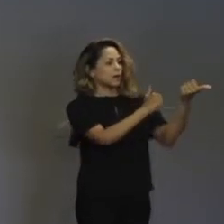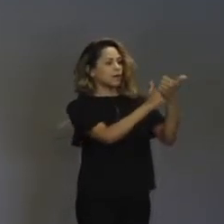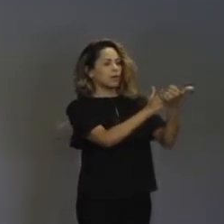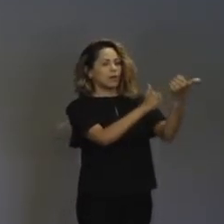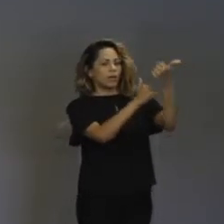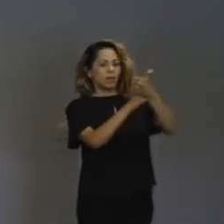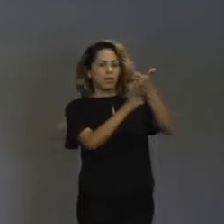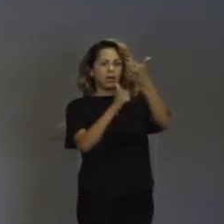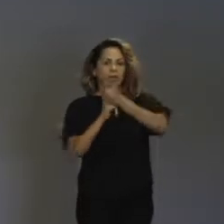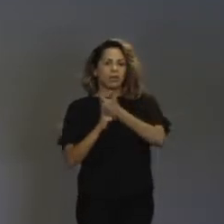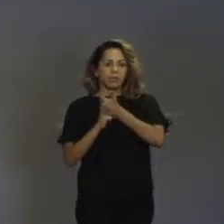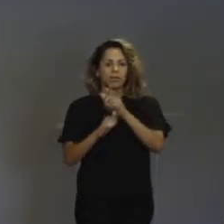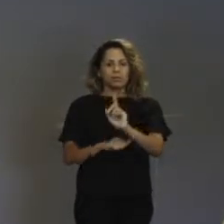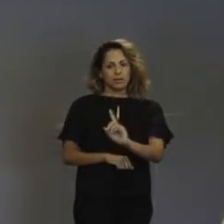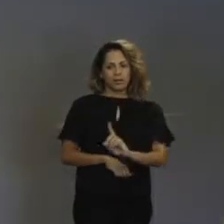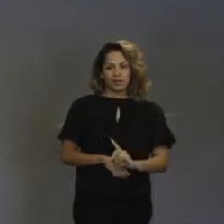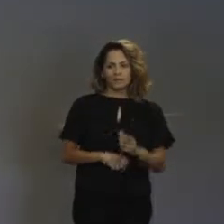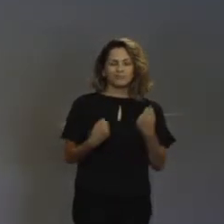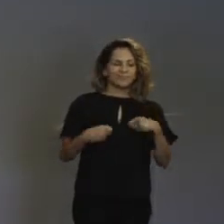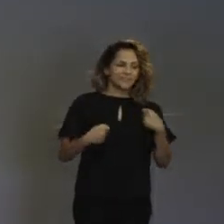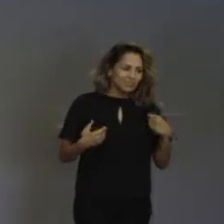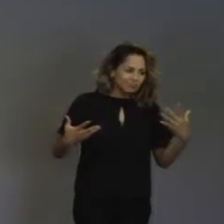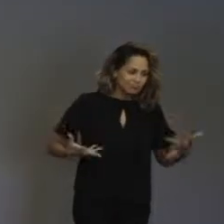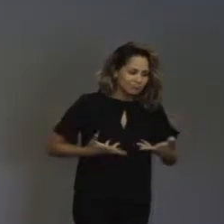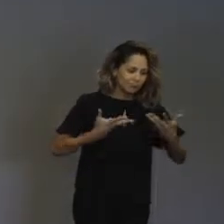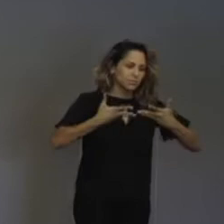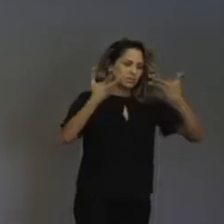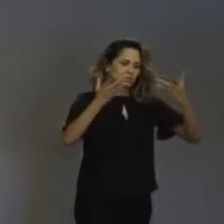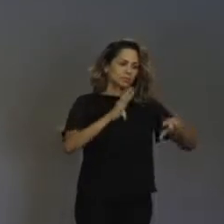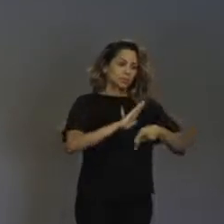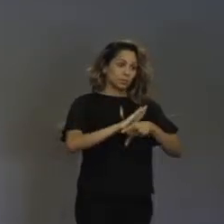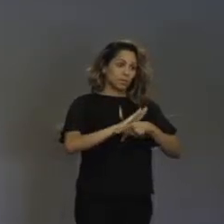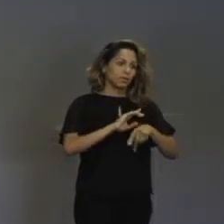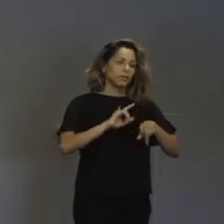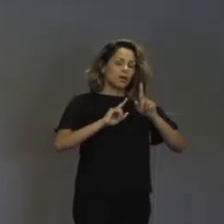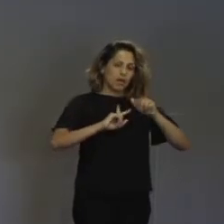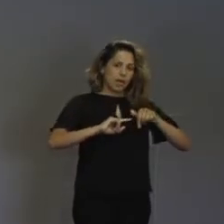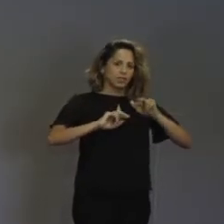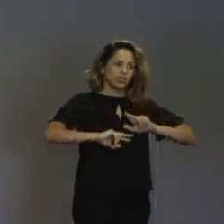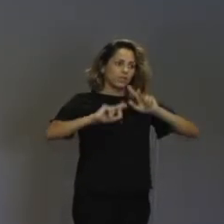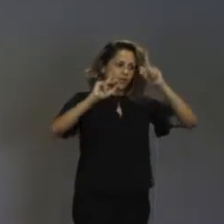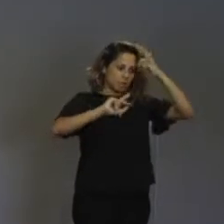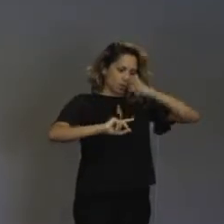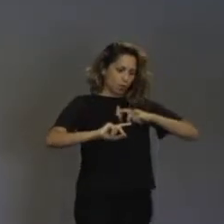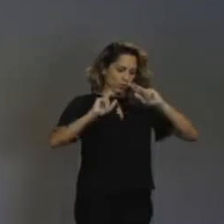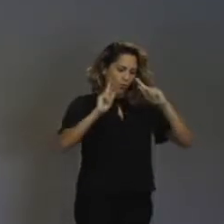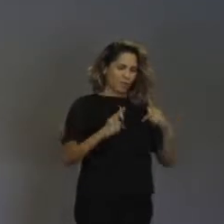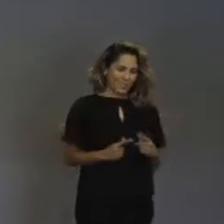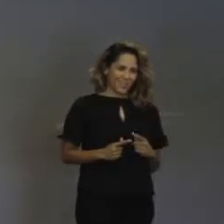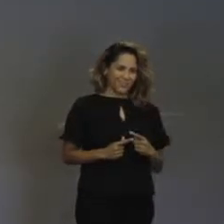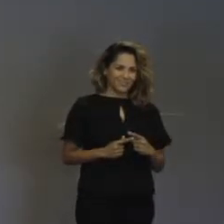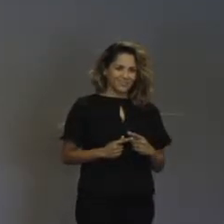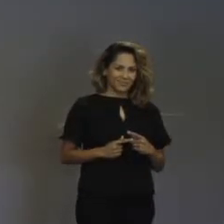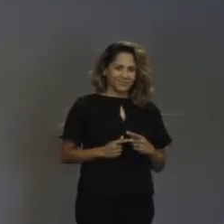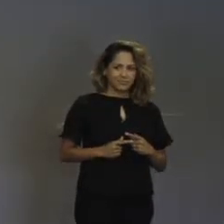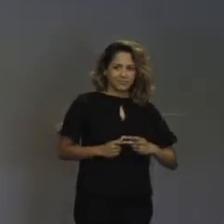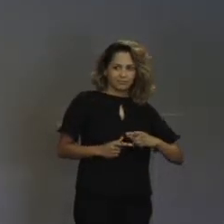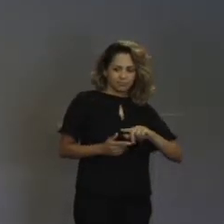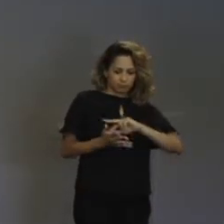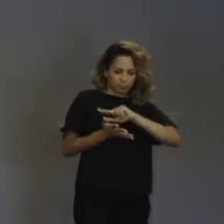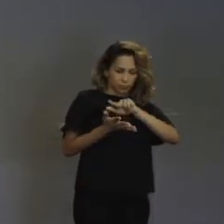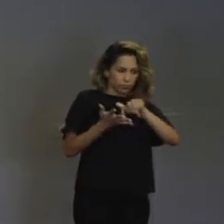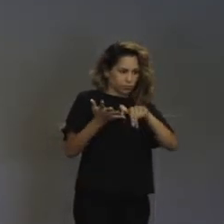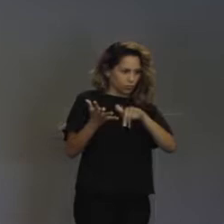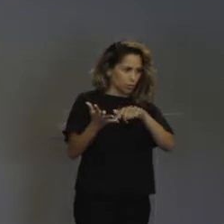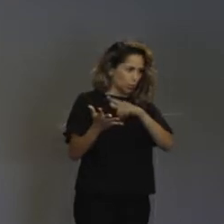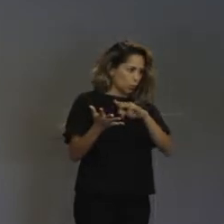como algo que ajude a estimular o que, no diferencial da gente, é o mais humano, né? Essas soft skills todas. E aí eu